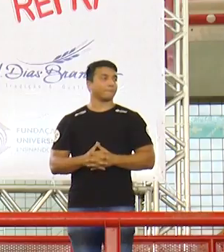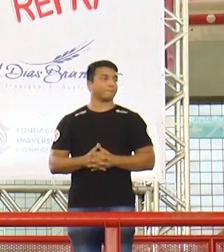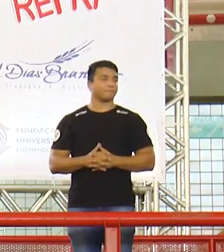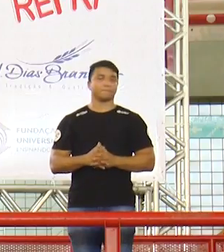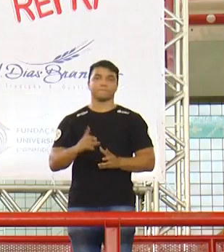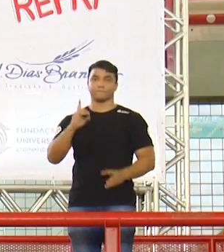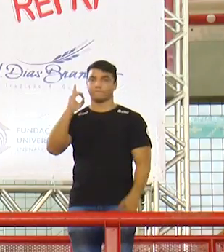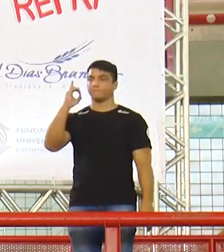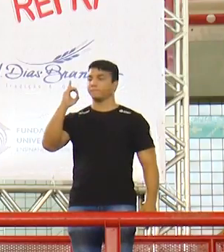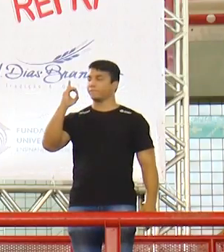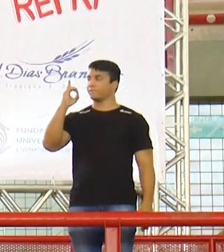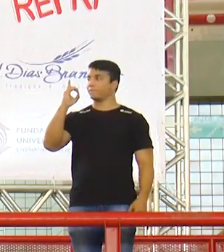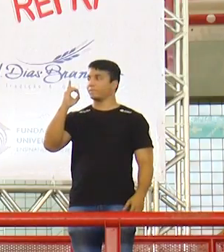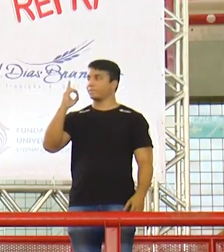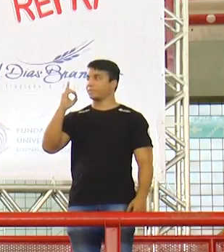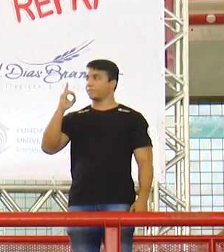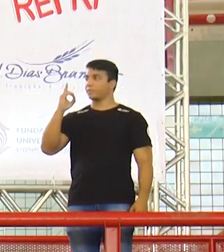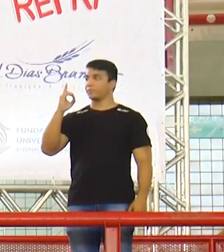D de